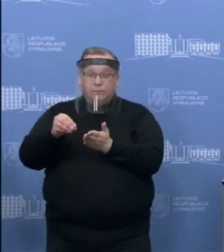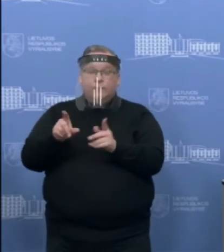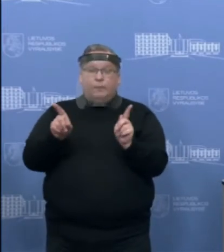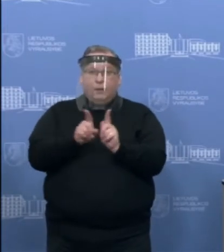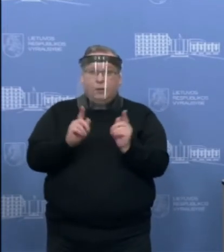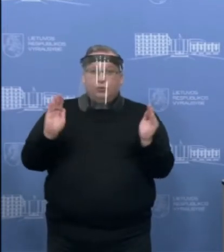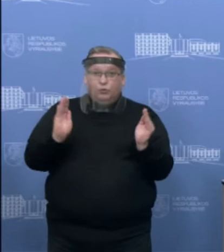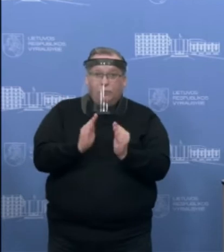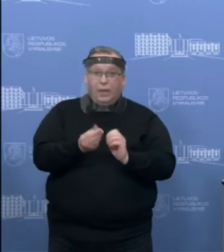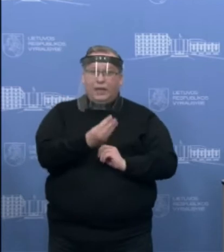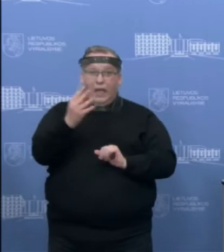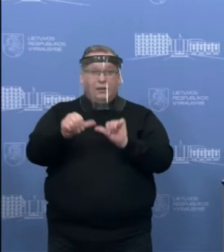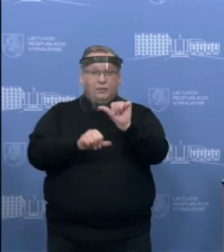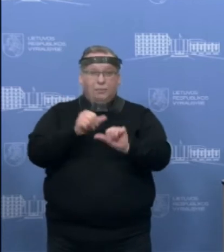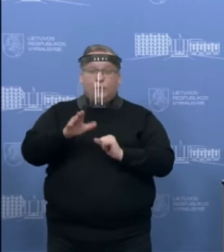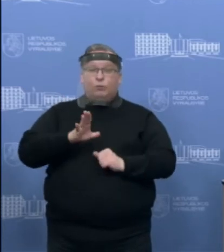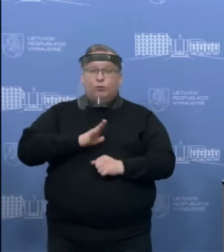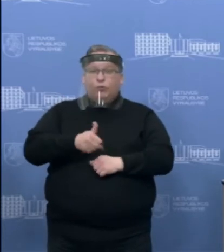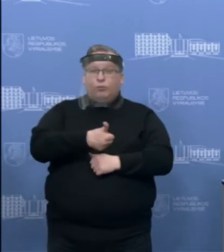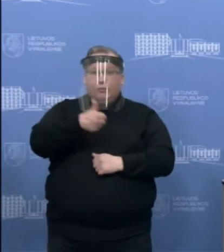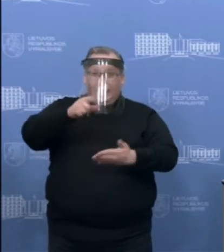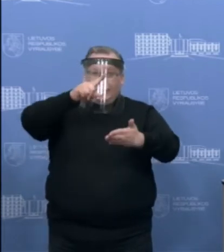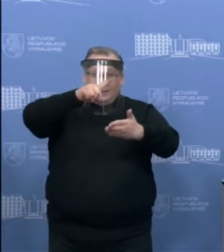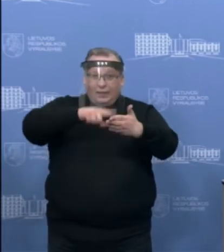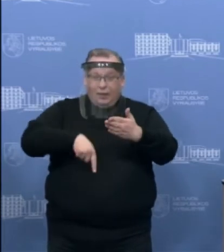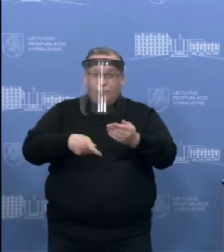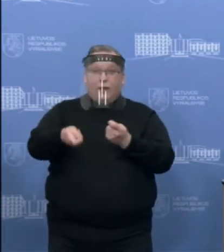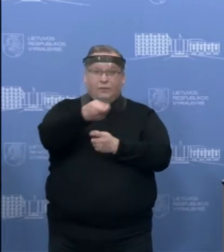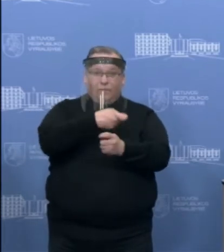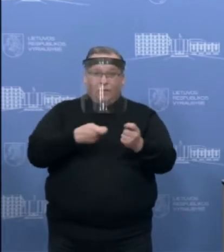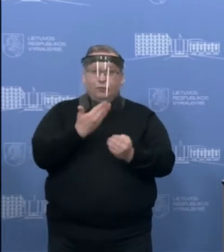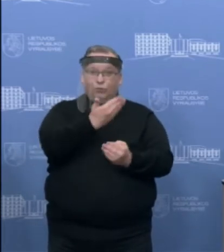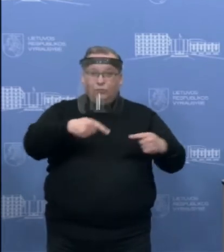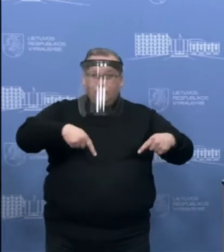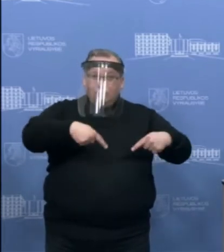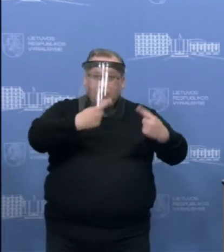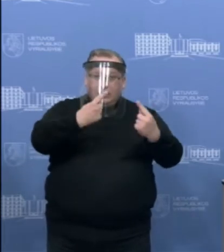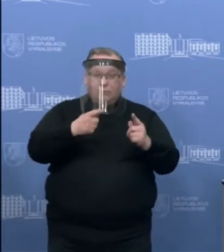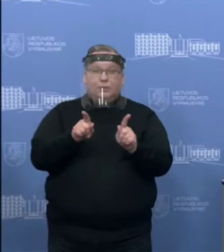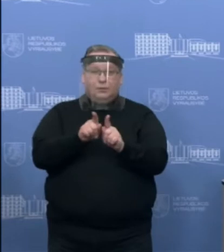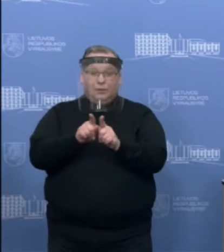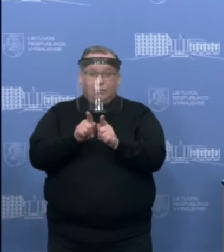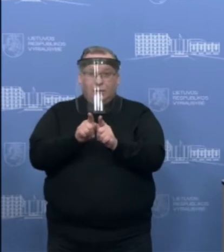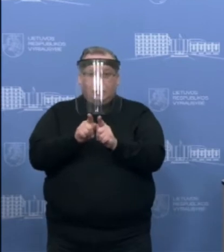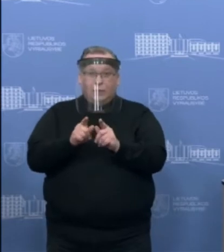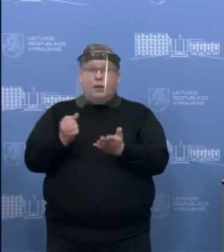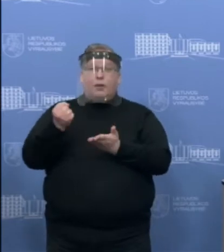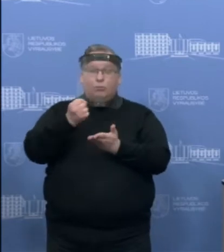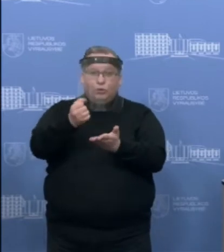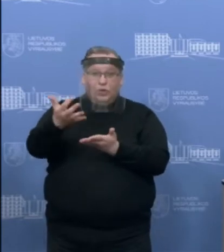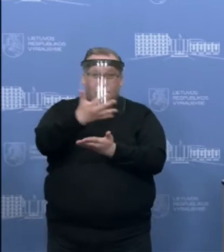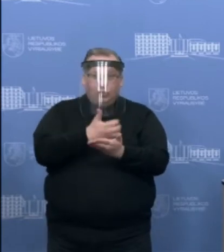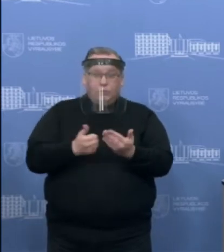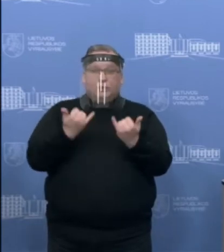Kelerius metus vyravę labai optimistiniai verslo ir vartotojų lūkesčiai visiškai yra išblėsę. Pavyzdžiui,